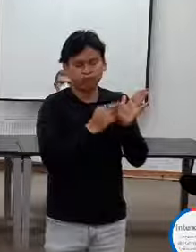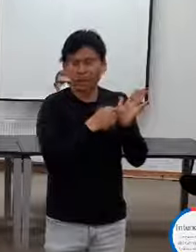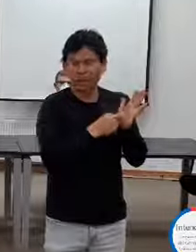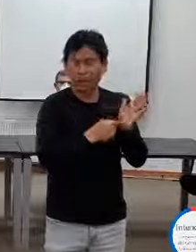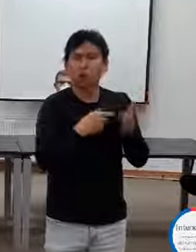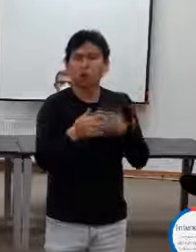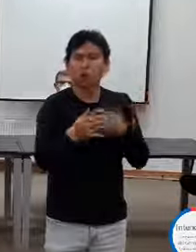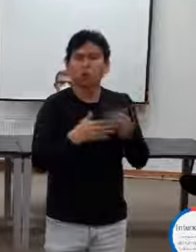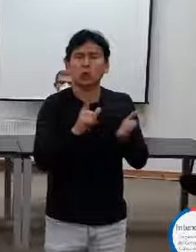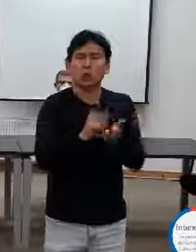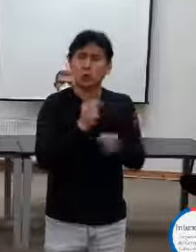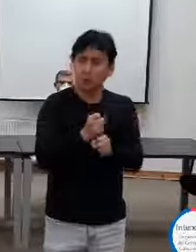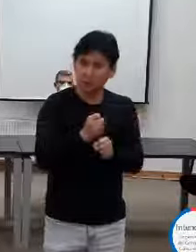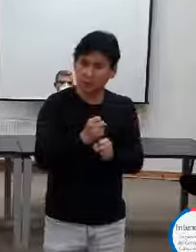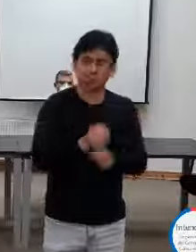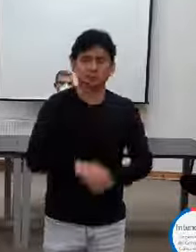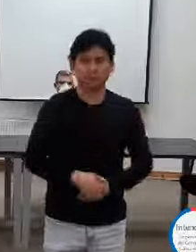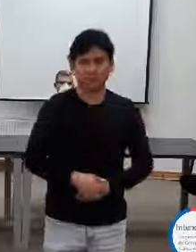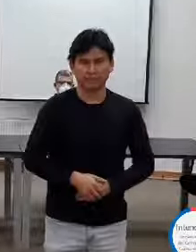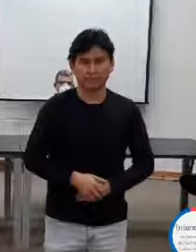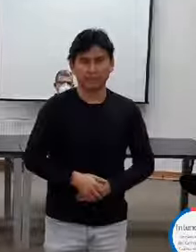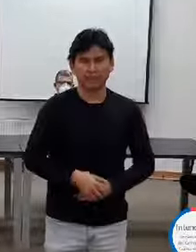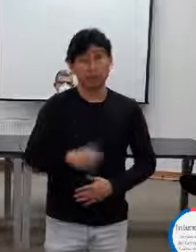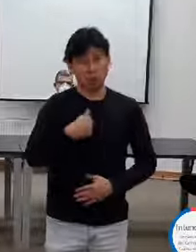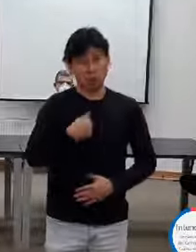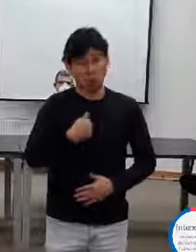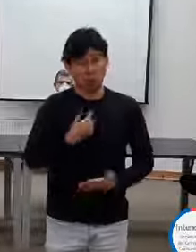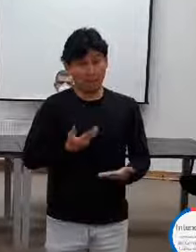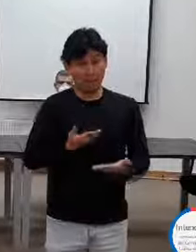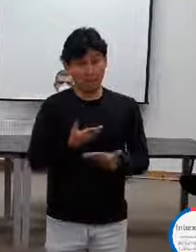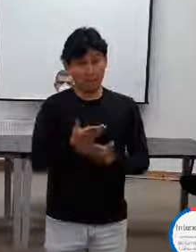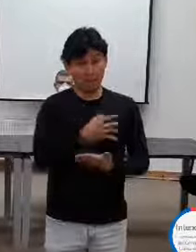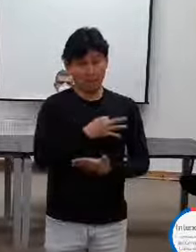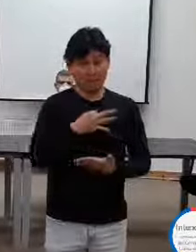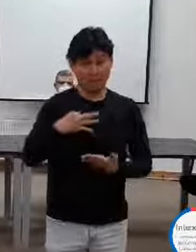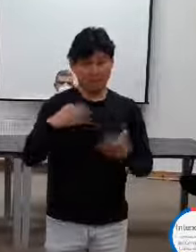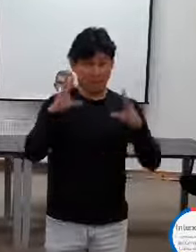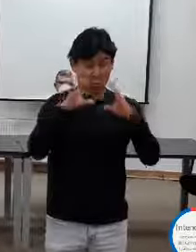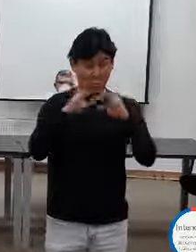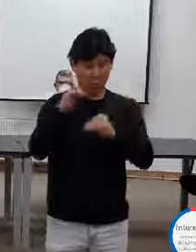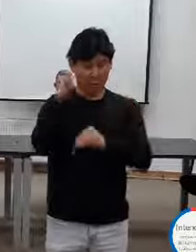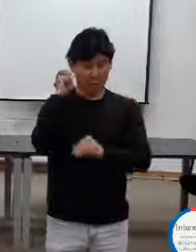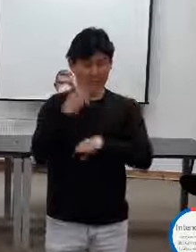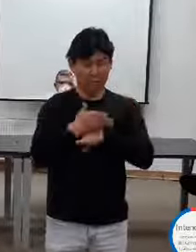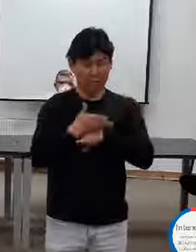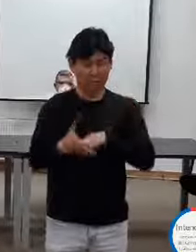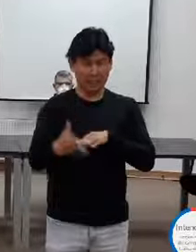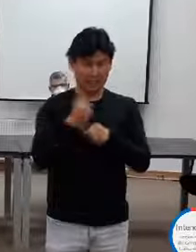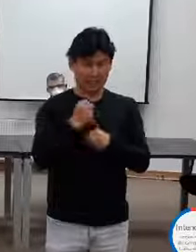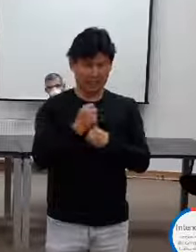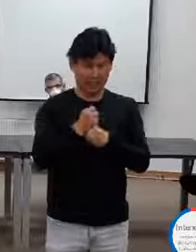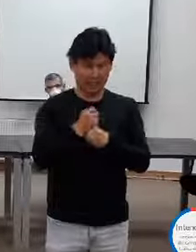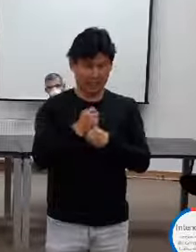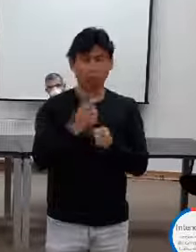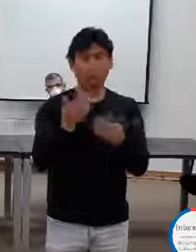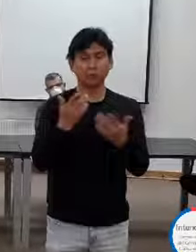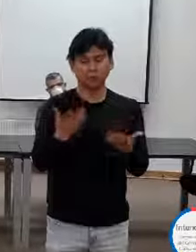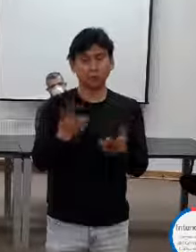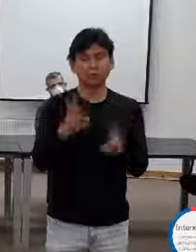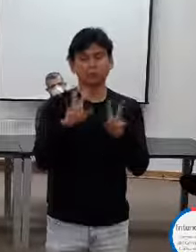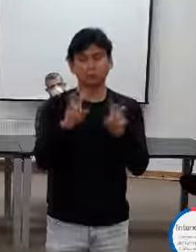lugar de trabajo acá en la zona. Yo le pediría, la Seremia estuvo anoche hasta bien tarde trabajando en eso, la Autoridad Sanitaria,